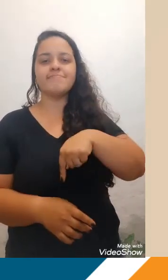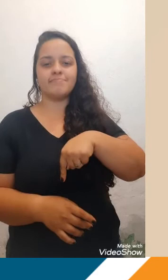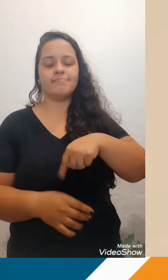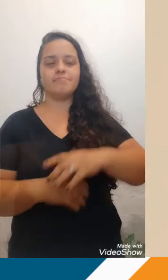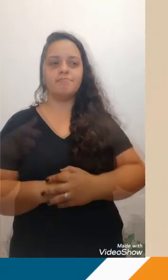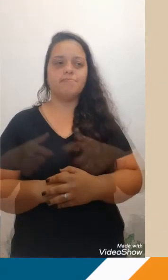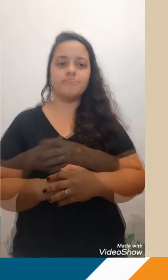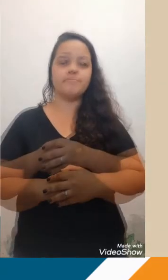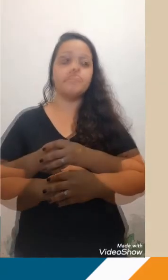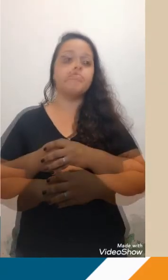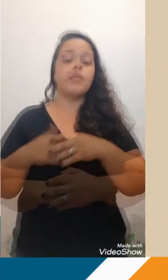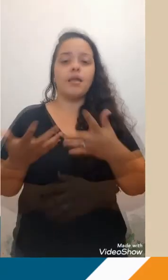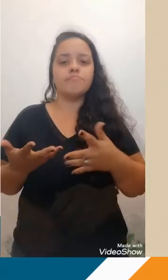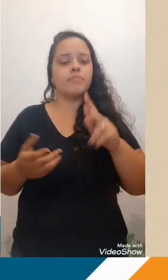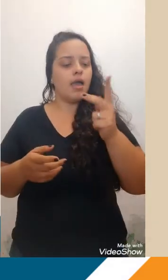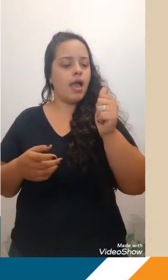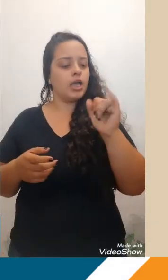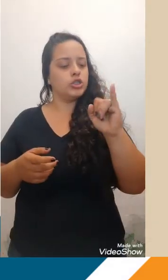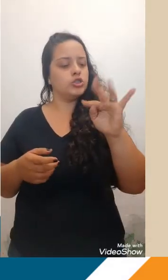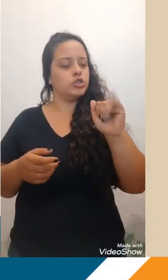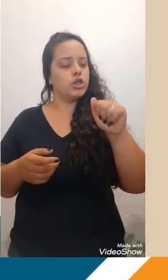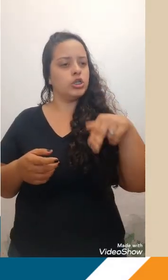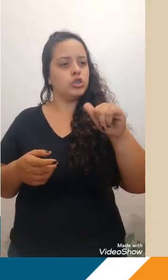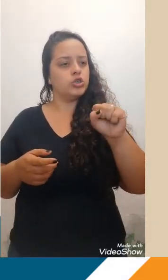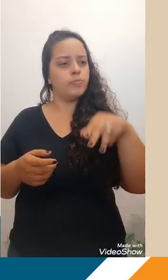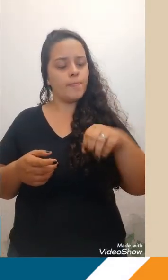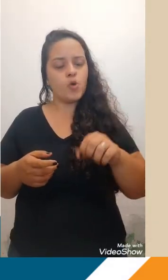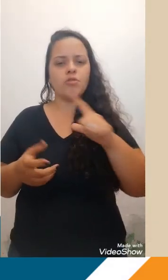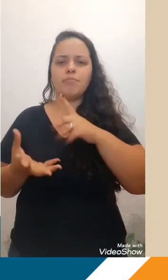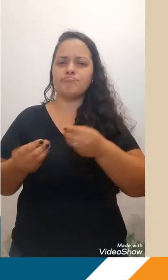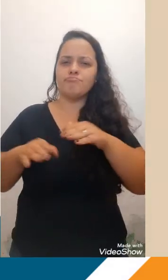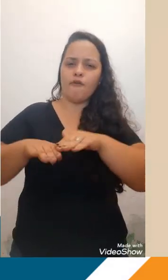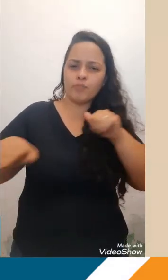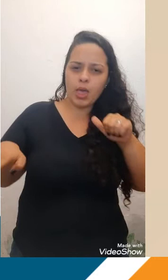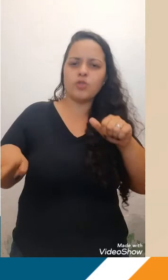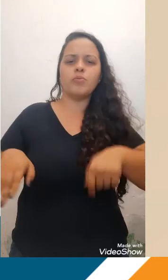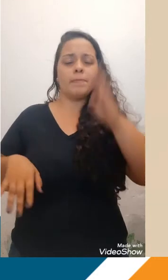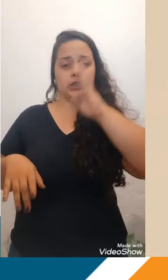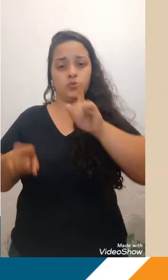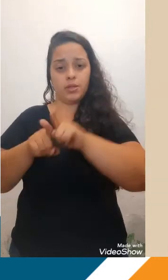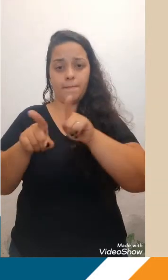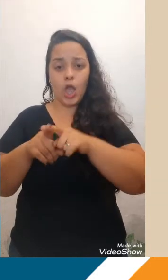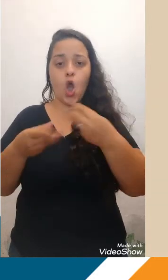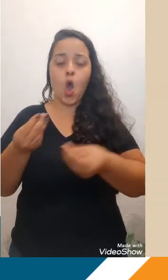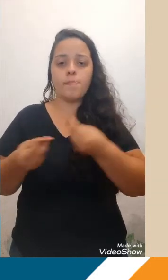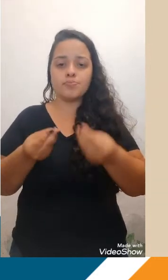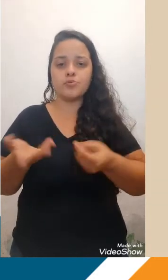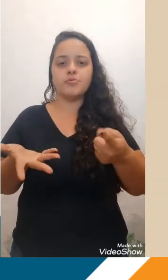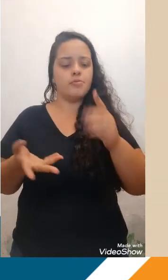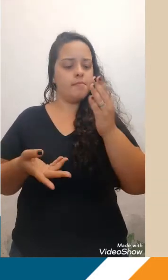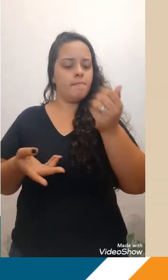seus territórios. O haitianismo vai inspirar diversos movimentos, inclusive no Brasil, como a